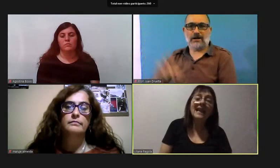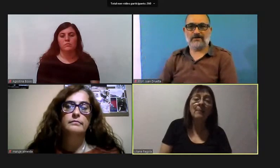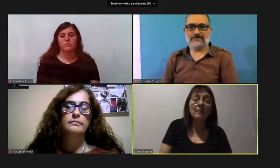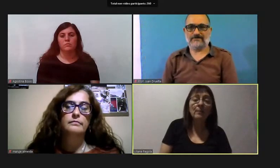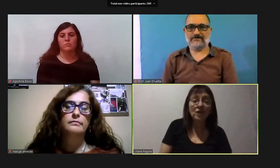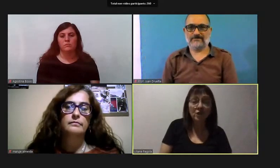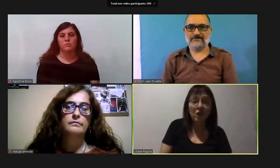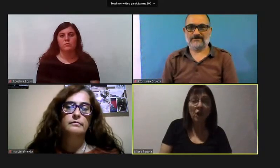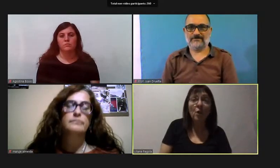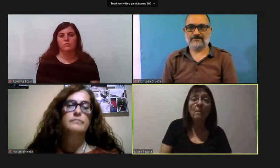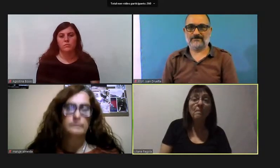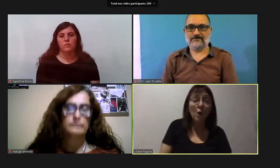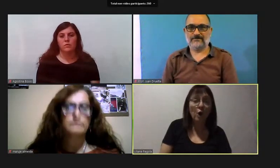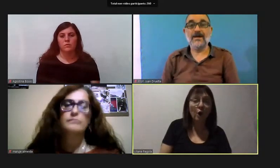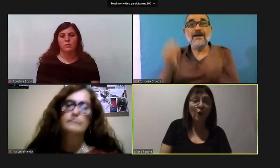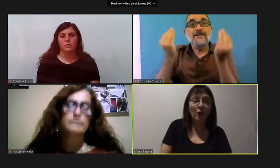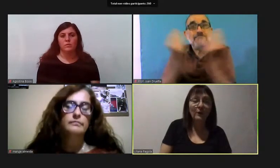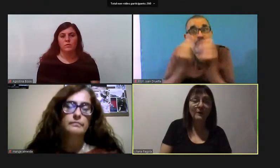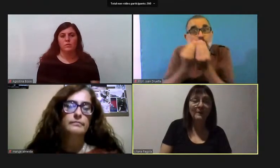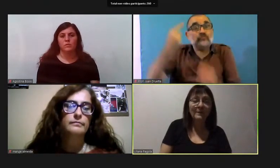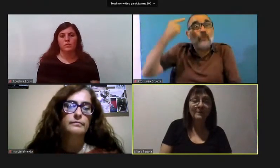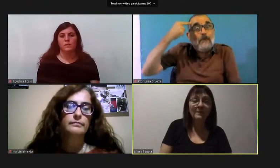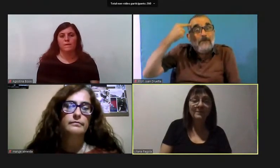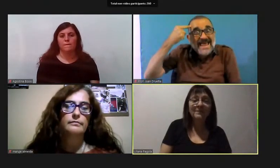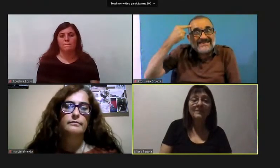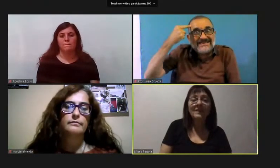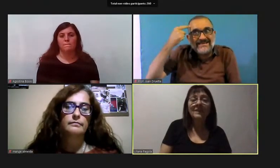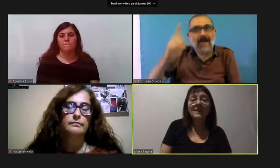tiene la preposición por.